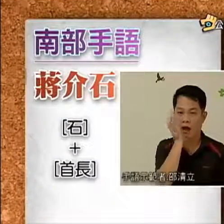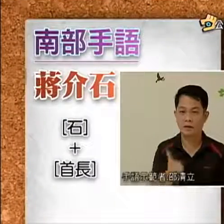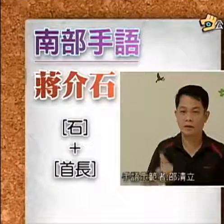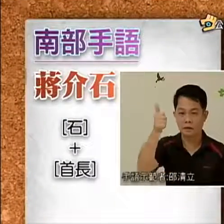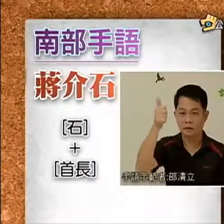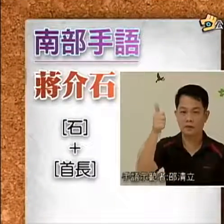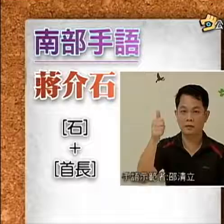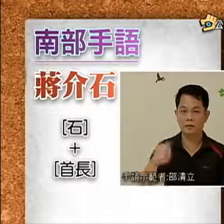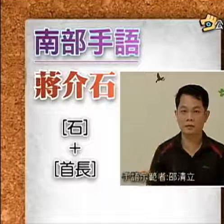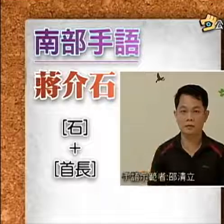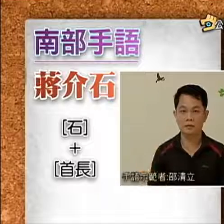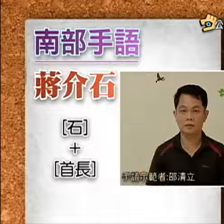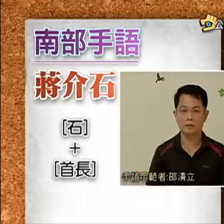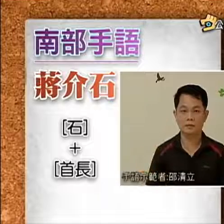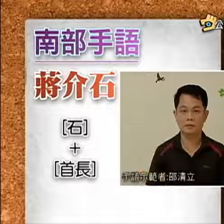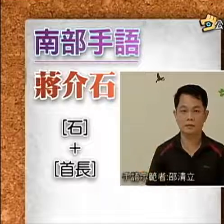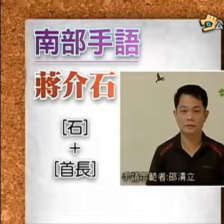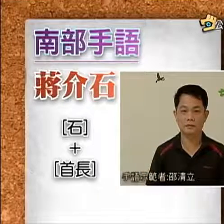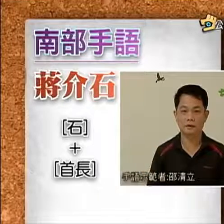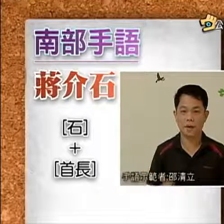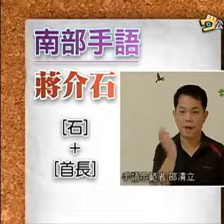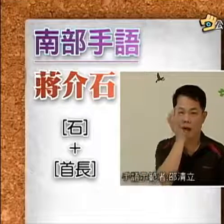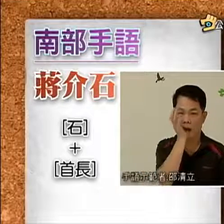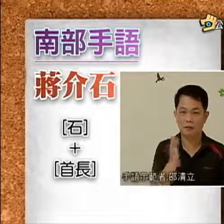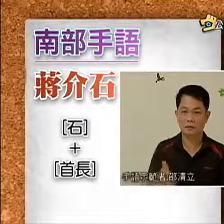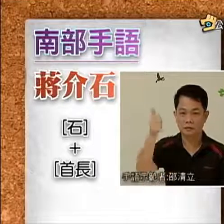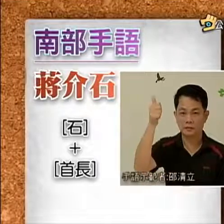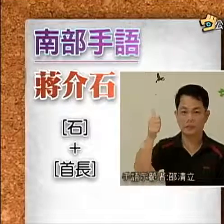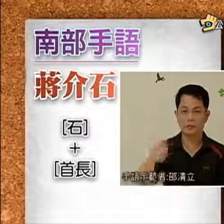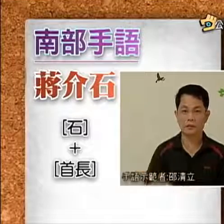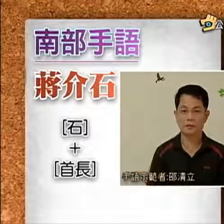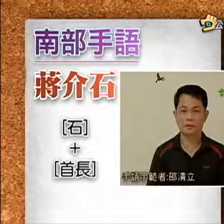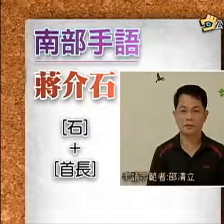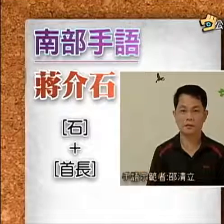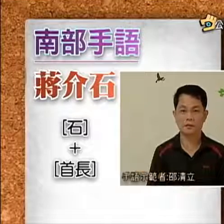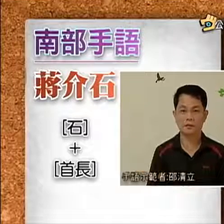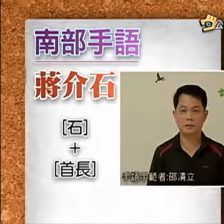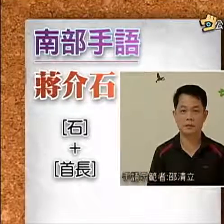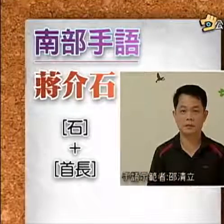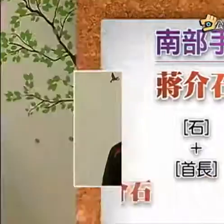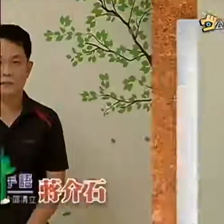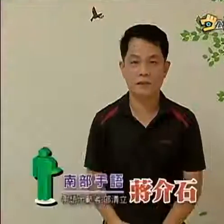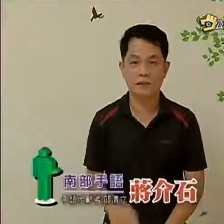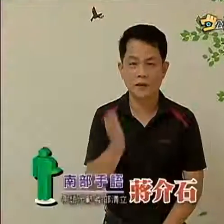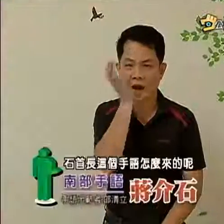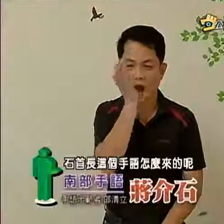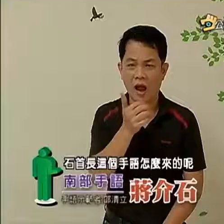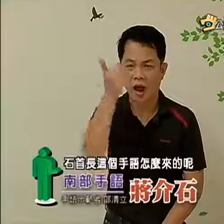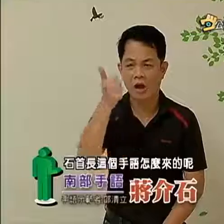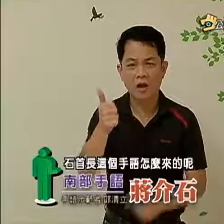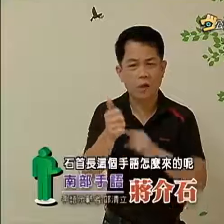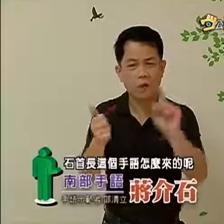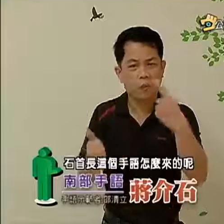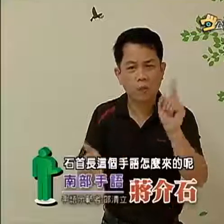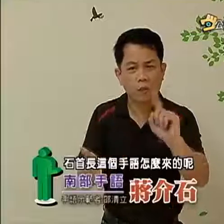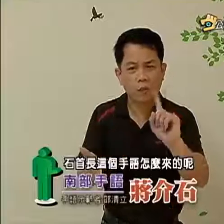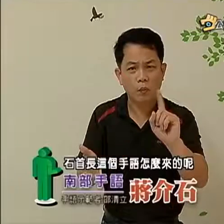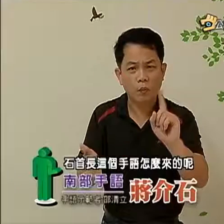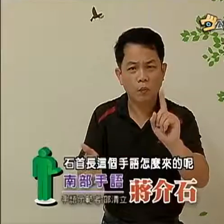南部手语蒋介石是笔石加上手掌，石手掌这个手语怎